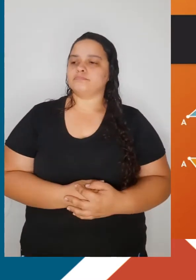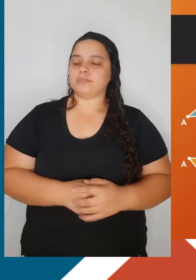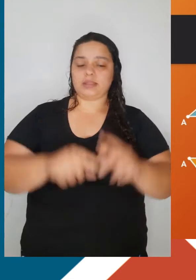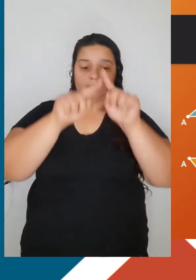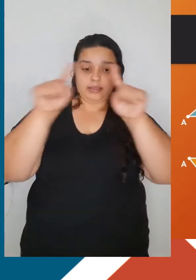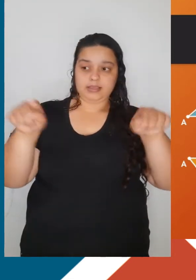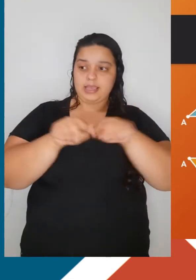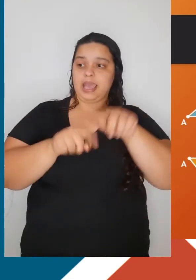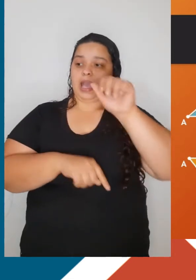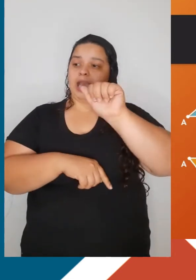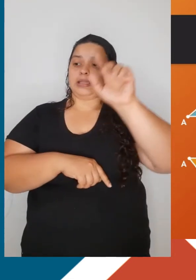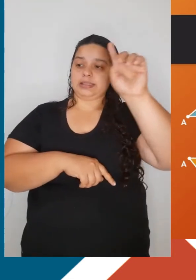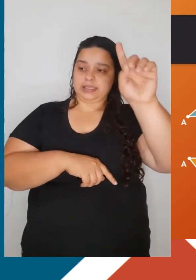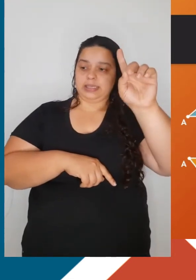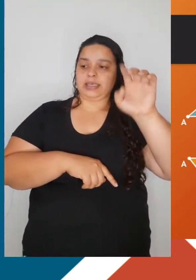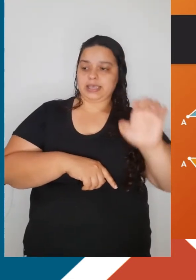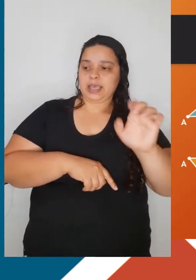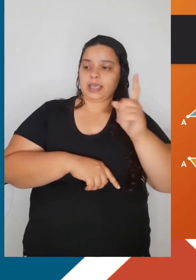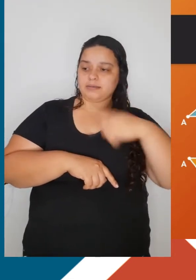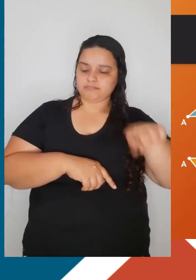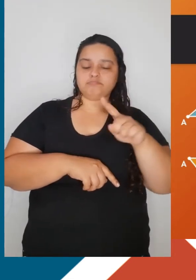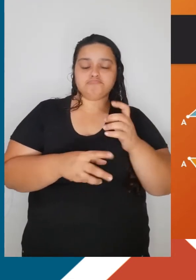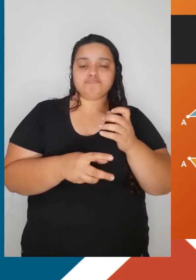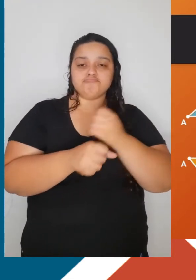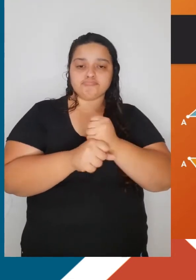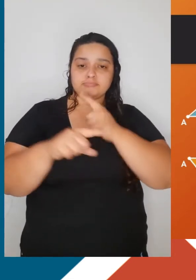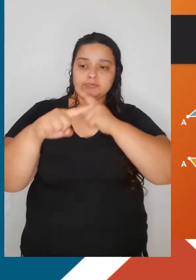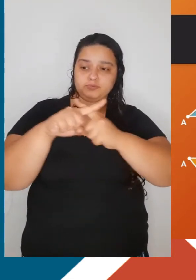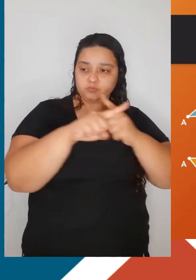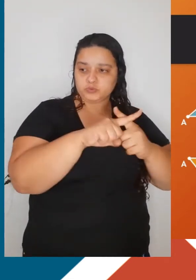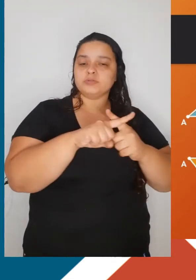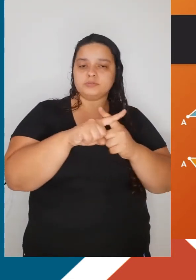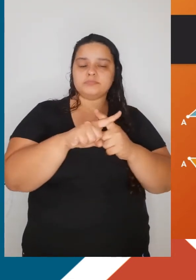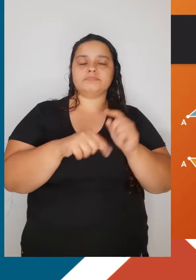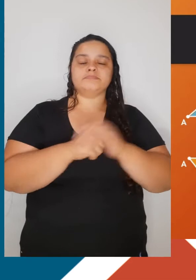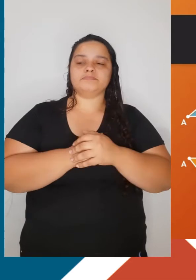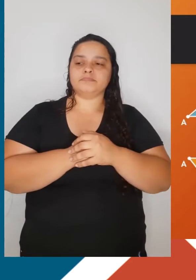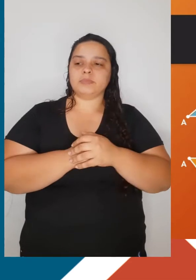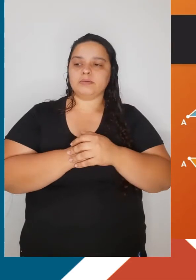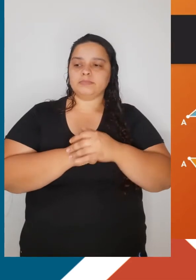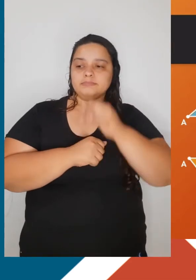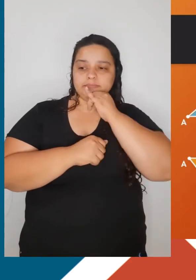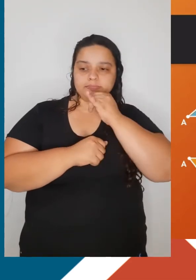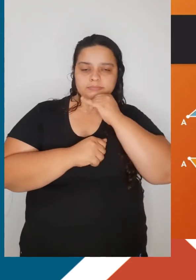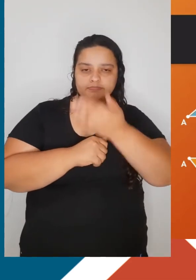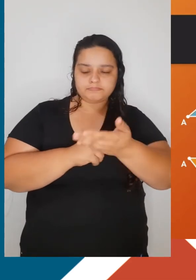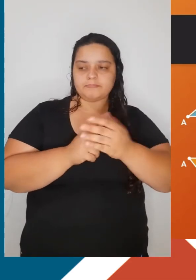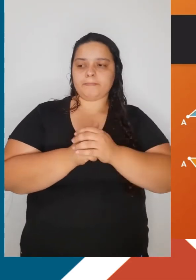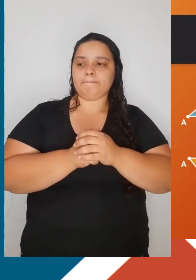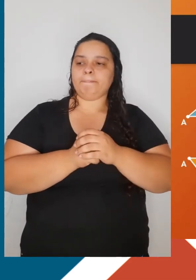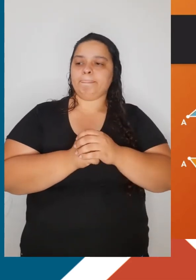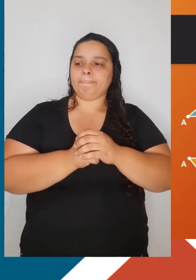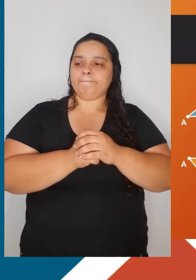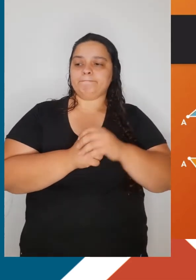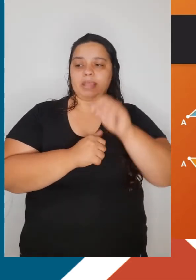área do triângulo ADE é dada pela multiplicação de sua base e altura sobre 2. Tomaremos como